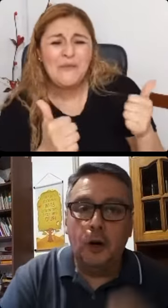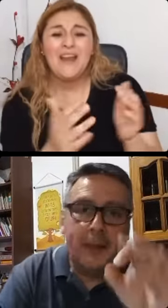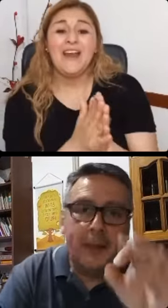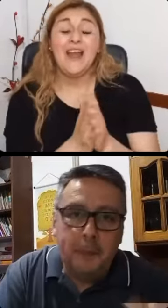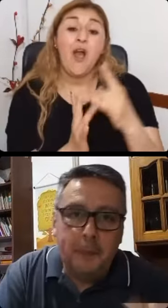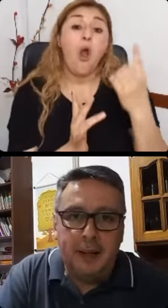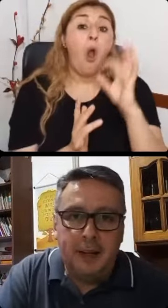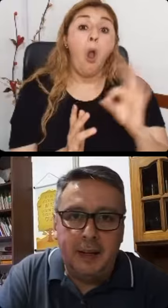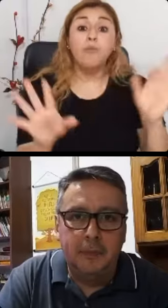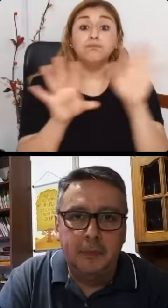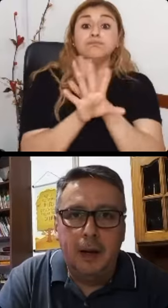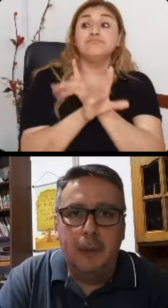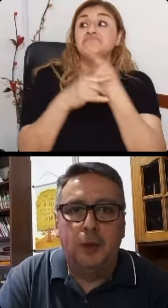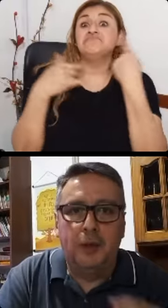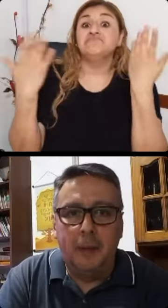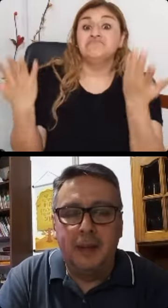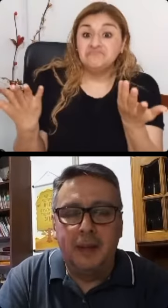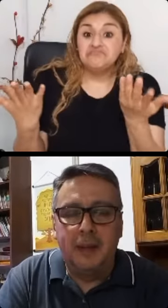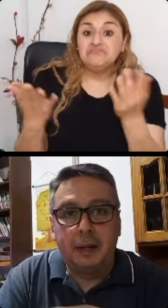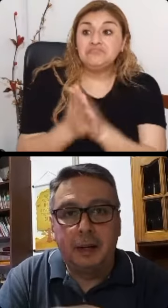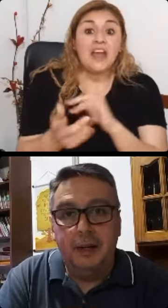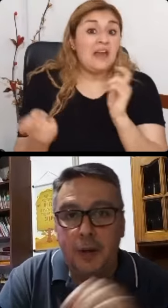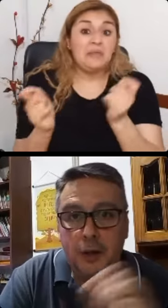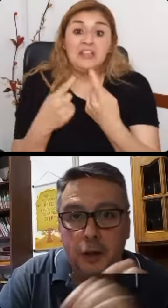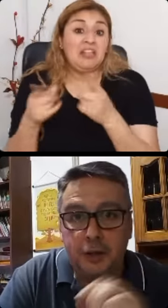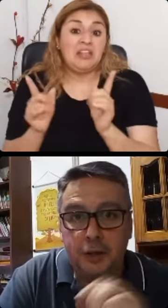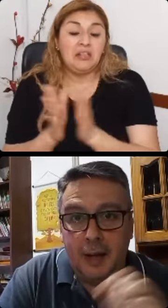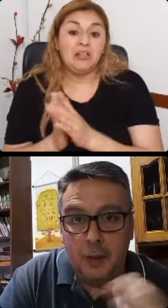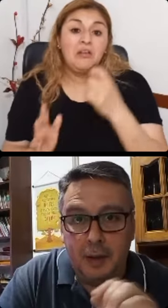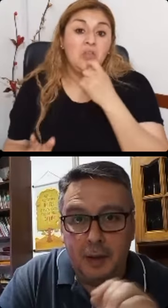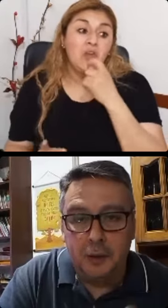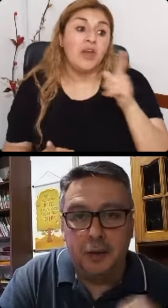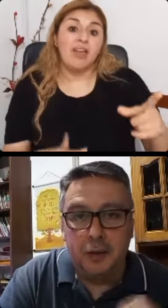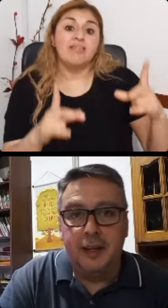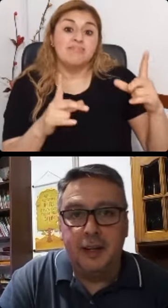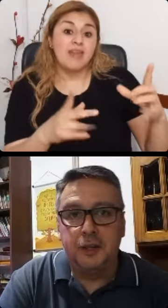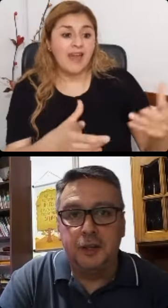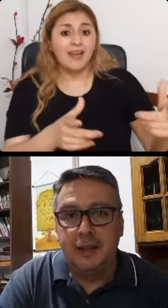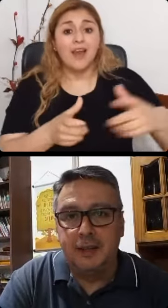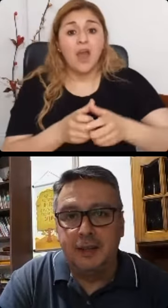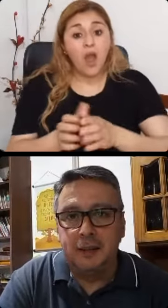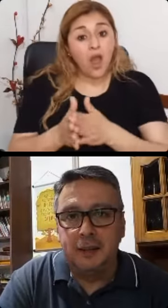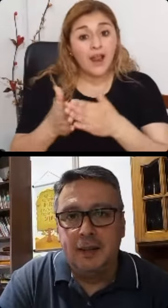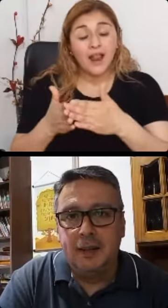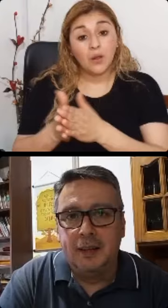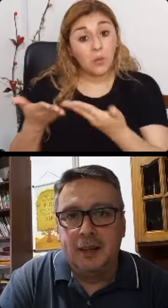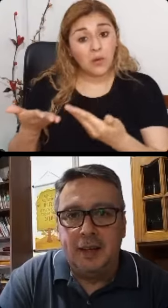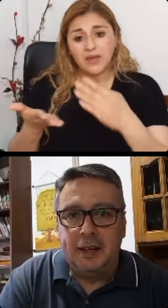o de repente podía haber traído una nota en el cuaderno de comunicaciones